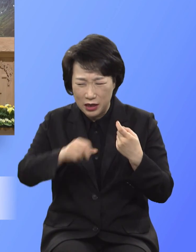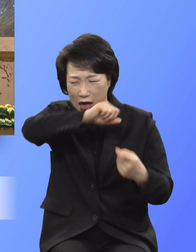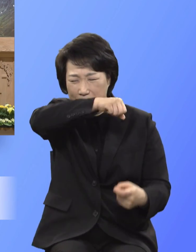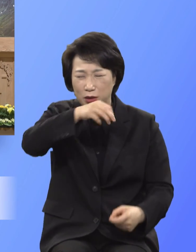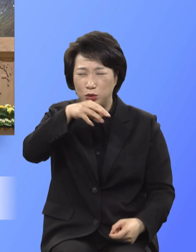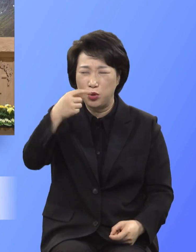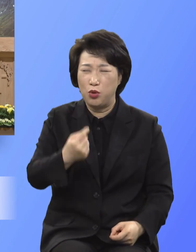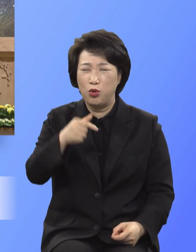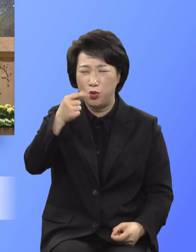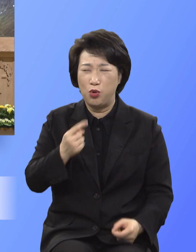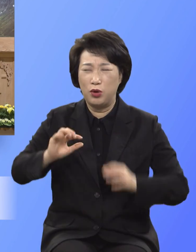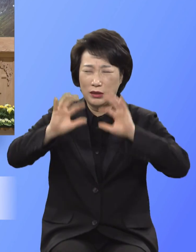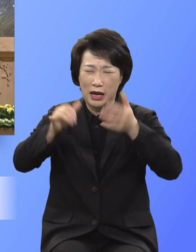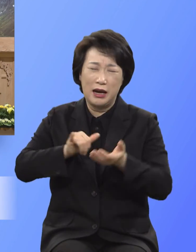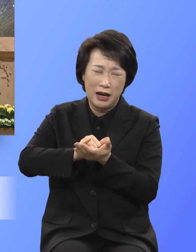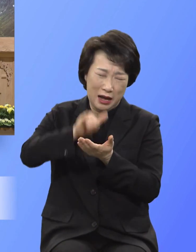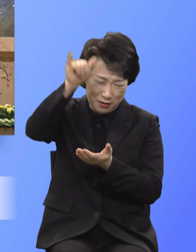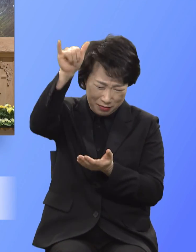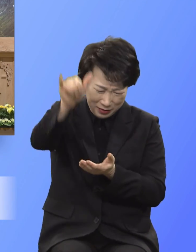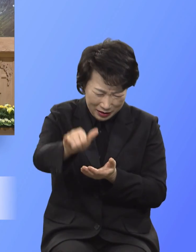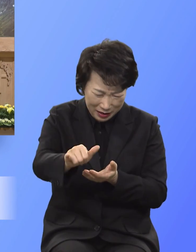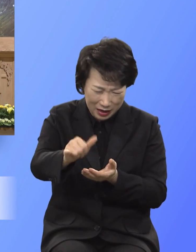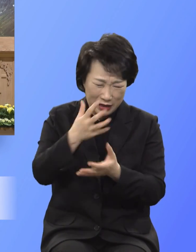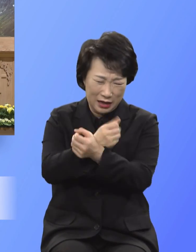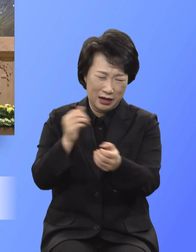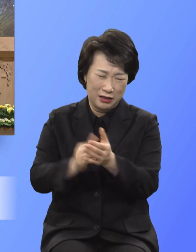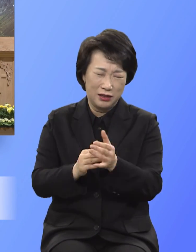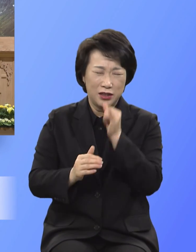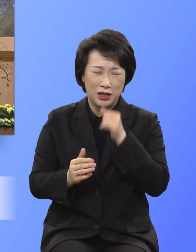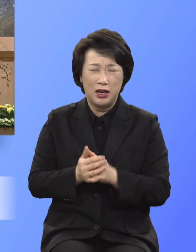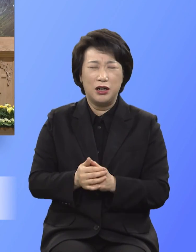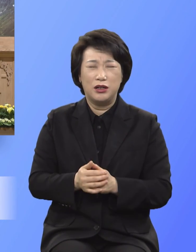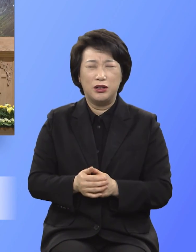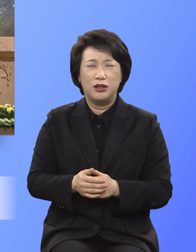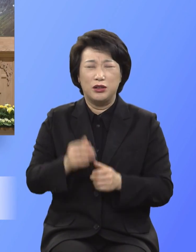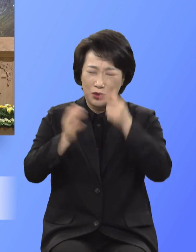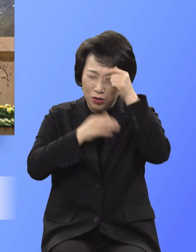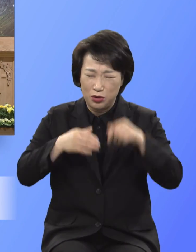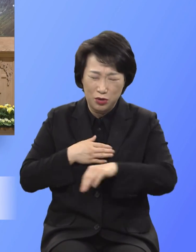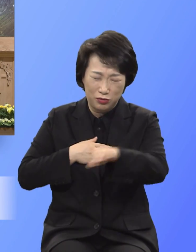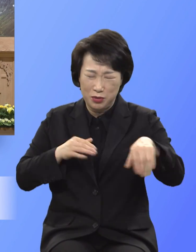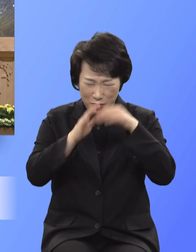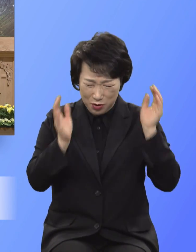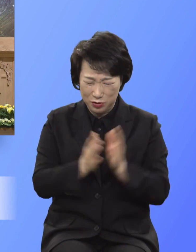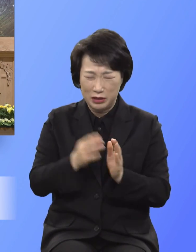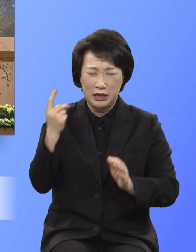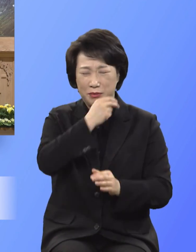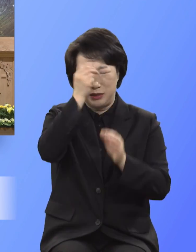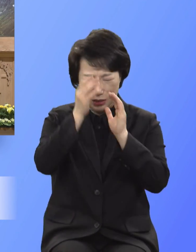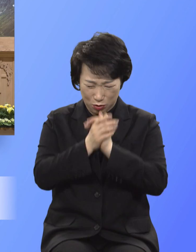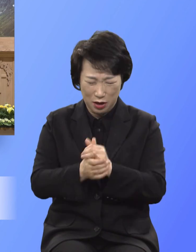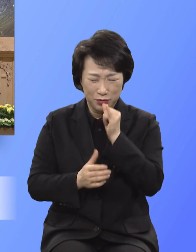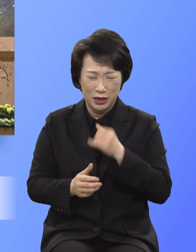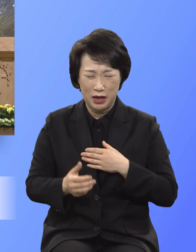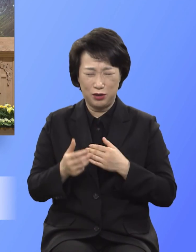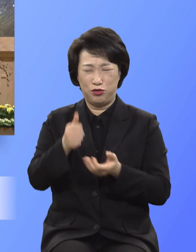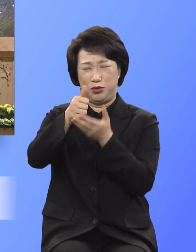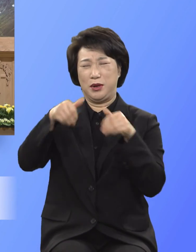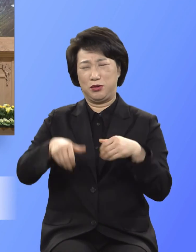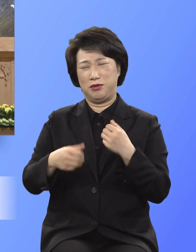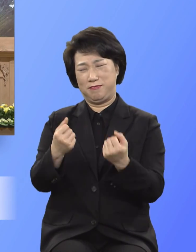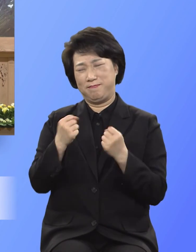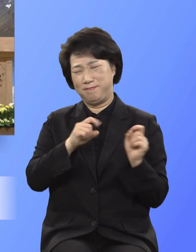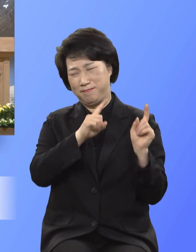때문에 금식하며 기도합니다. 주의 종에게 강건함을 주셔서 오가는 일에